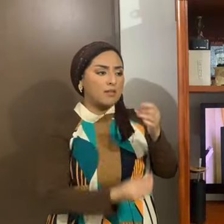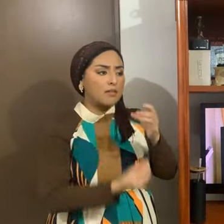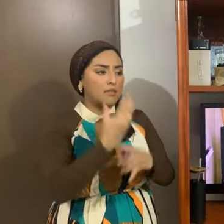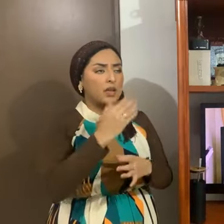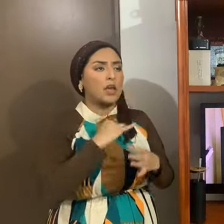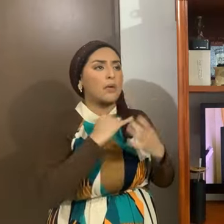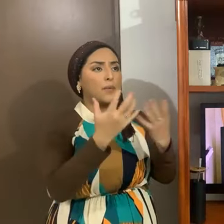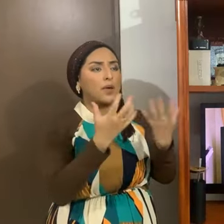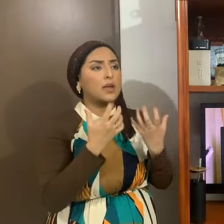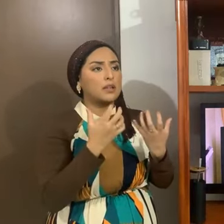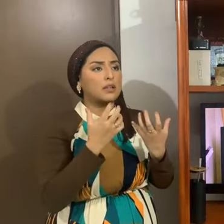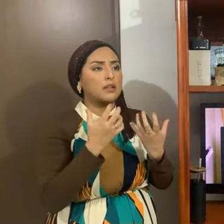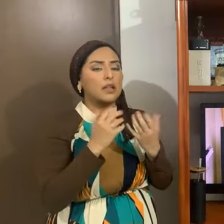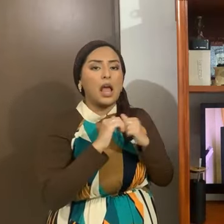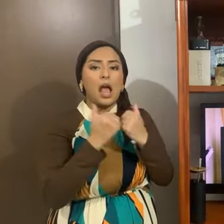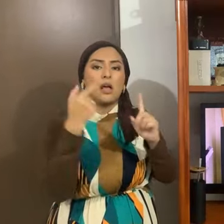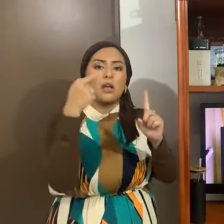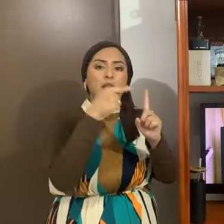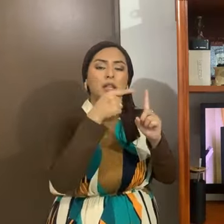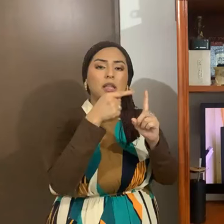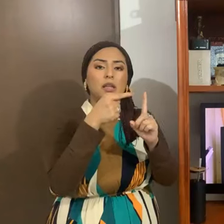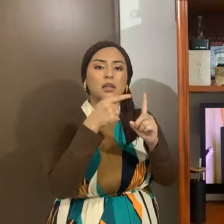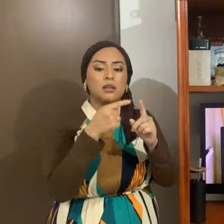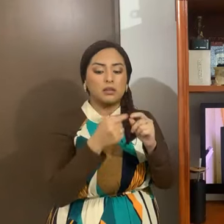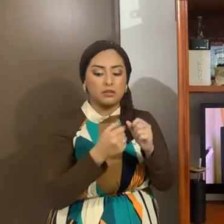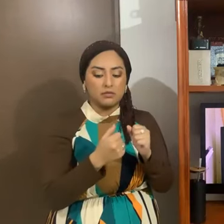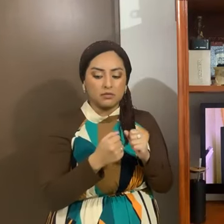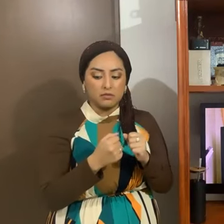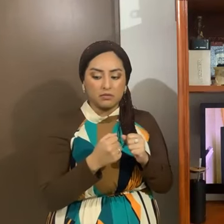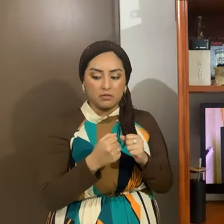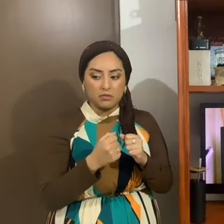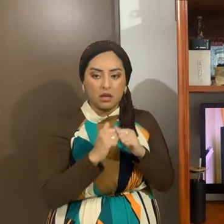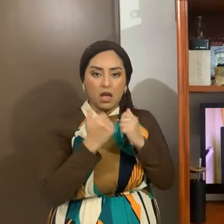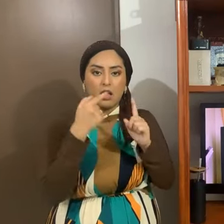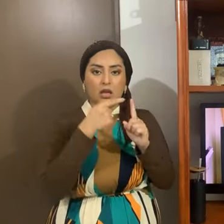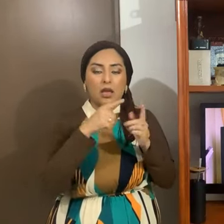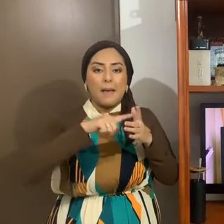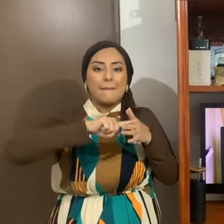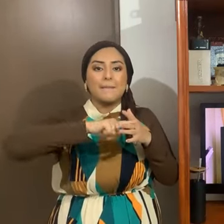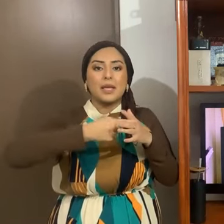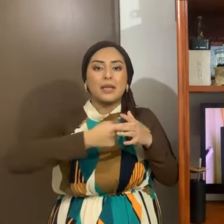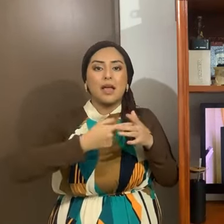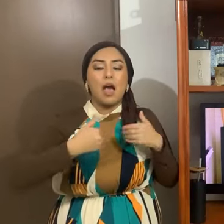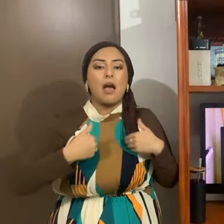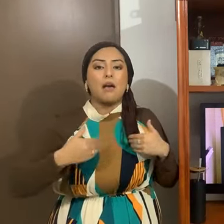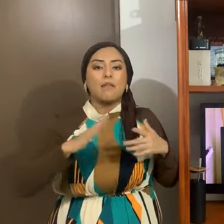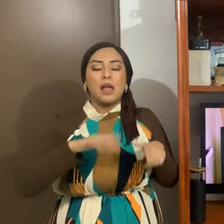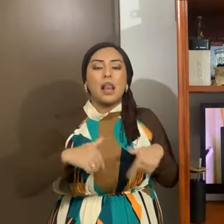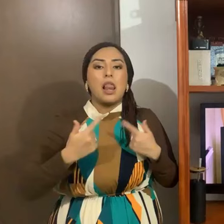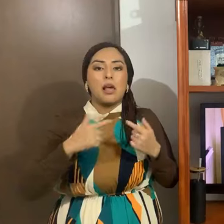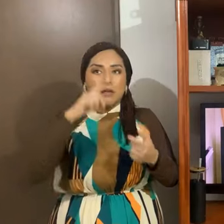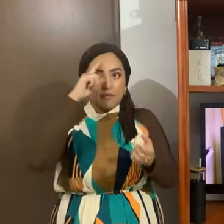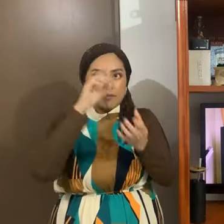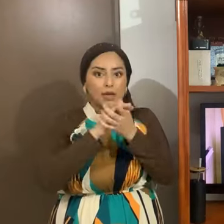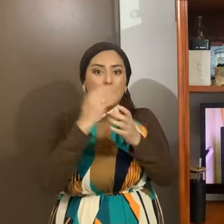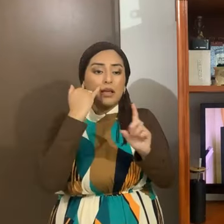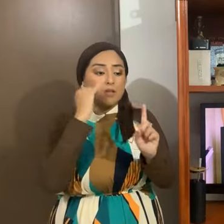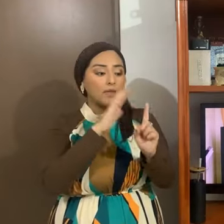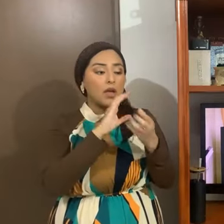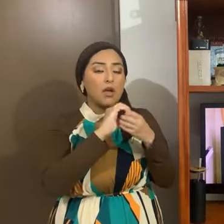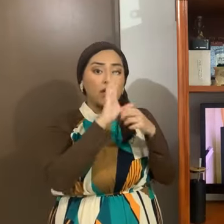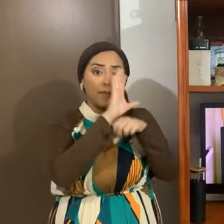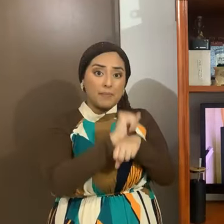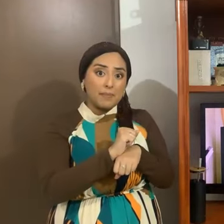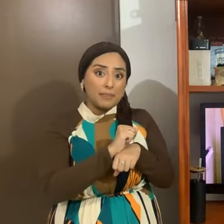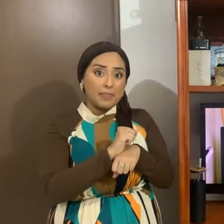del Ruach HaKodesh. ¿Cómo van a crecer? ¿Cómo van a empezar a tener una vida como creyentes si sus